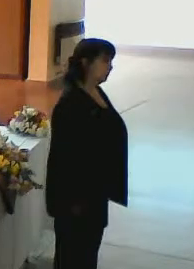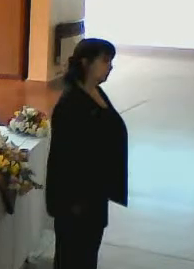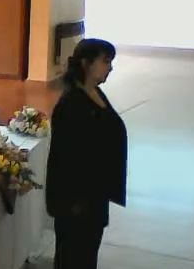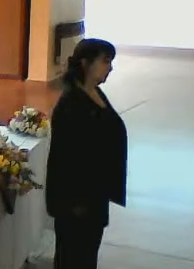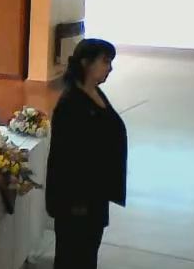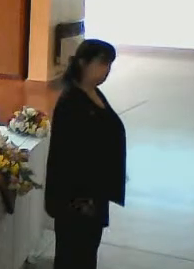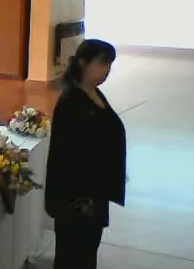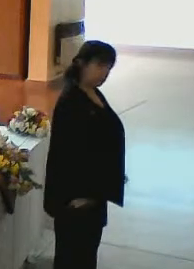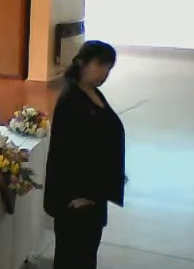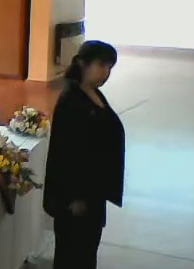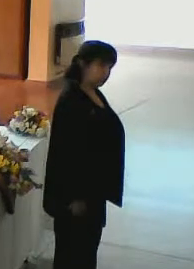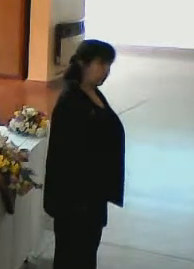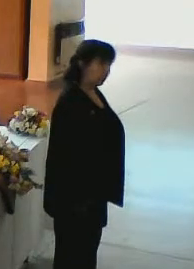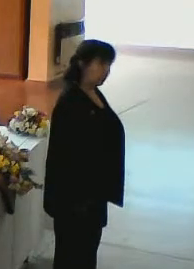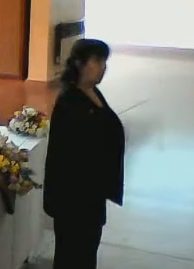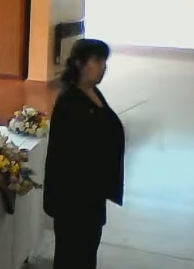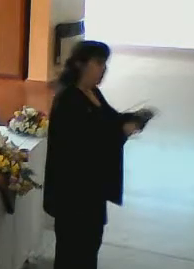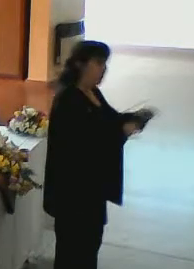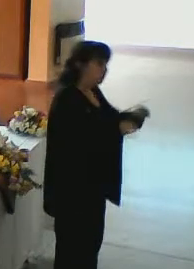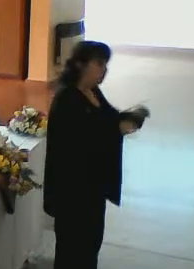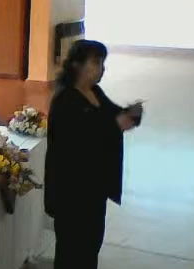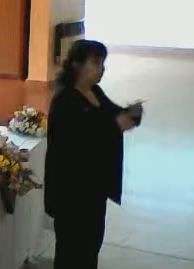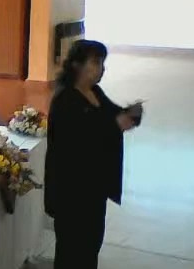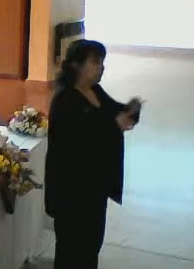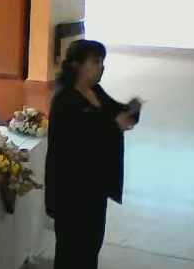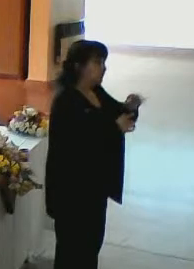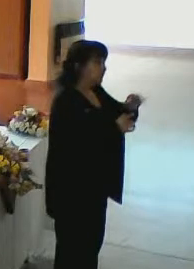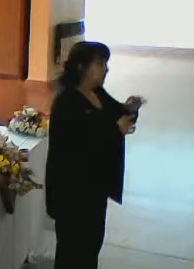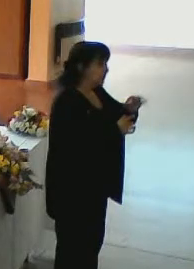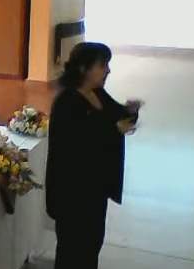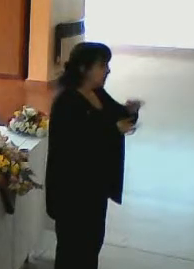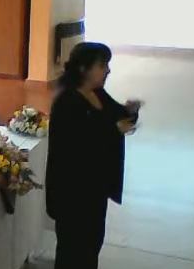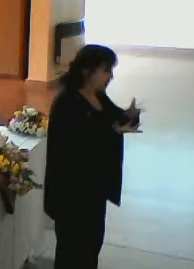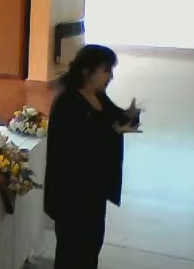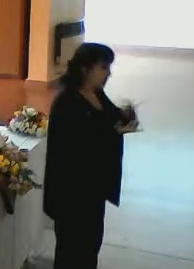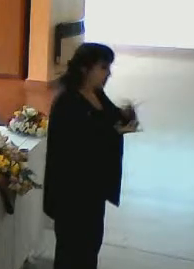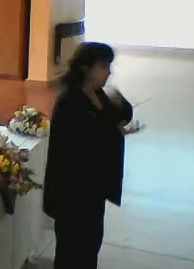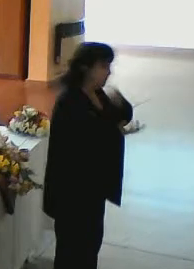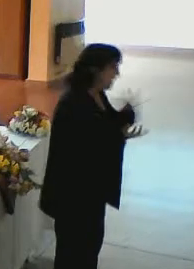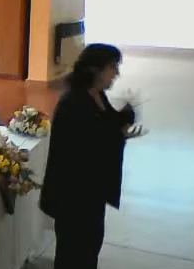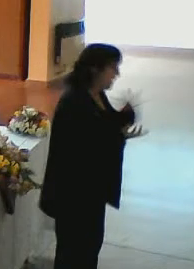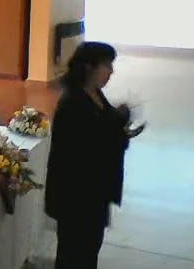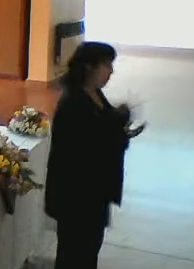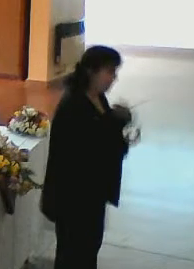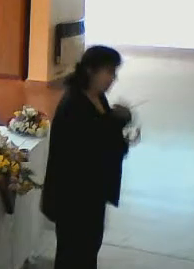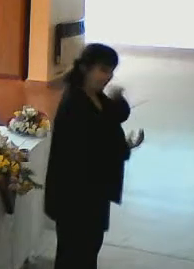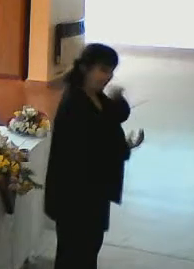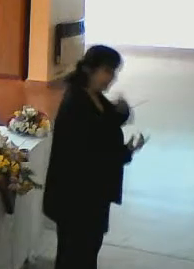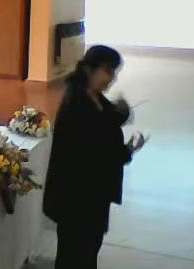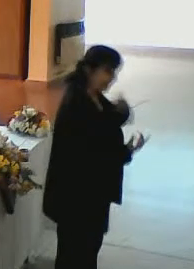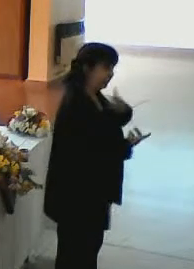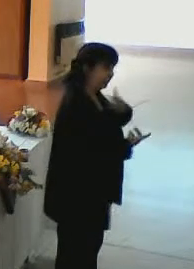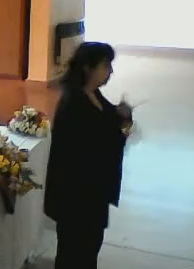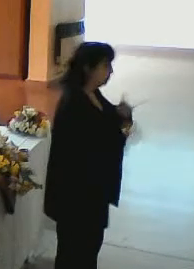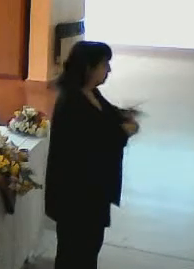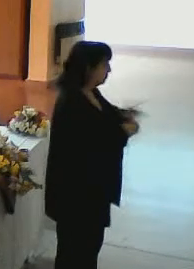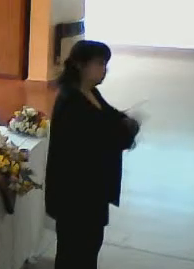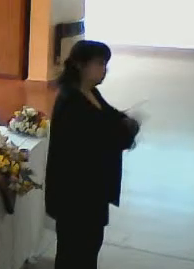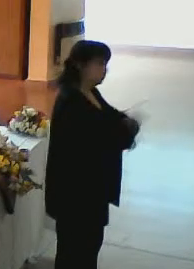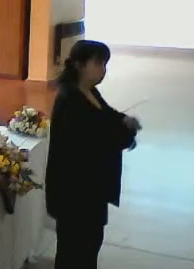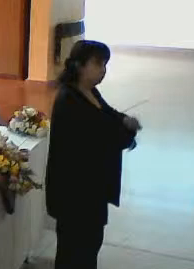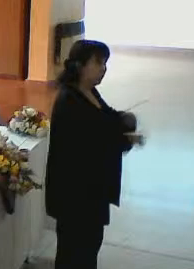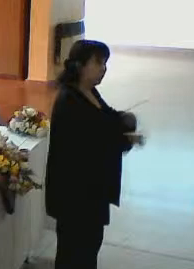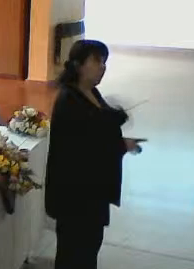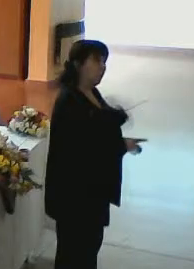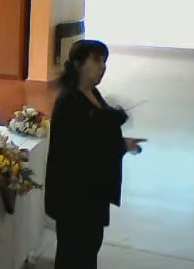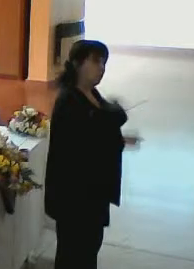las pautas madurativas, las tenía pero después las empezó a perder. No sigue, digamos, la secuencia normal del